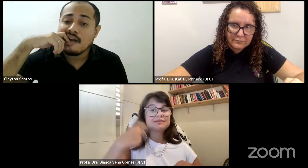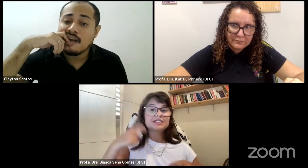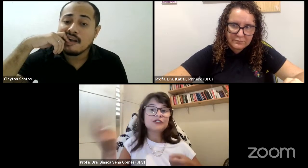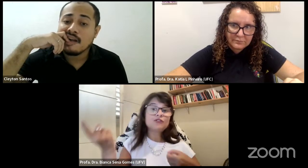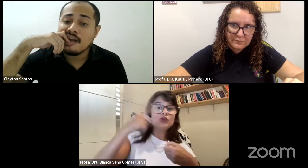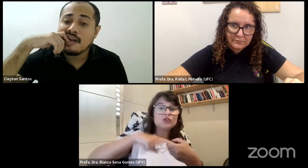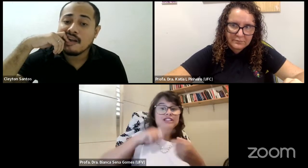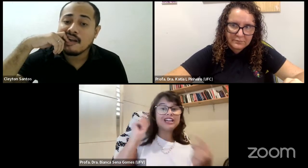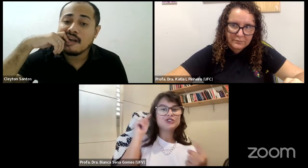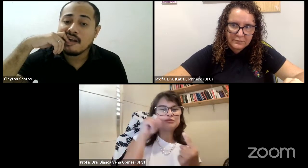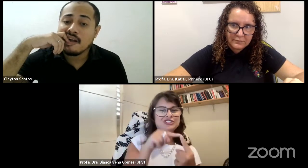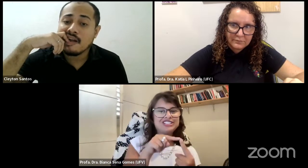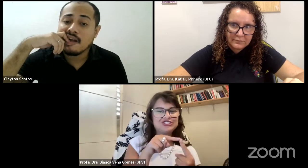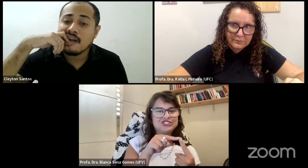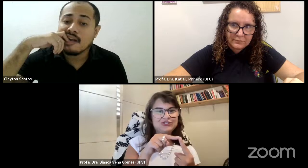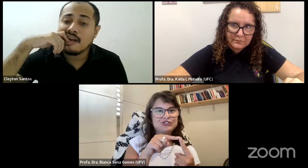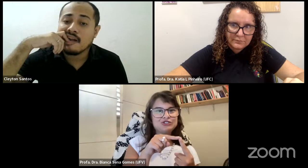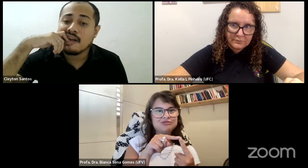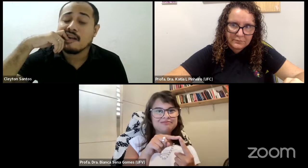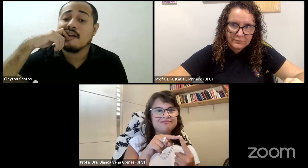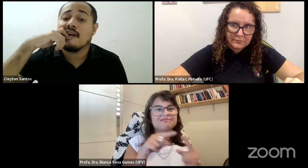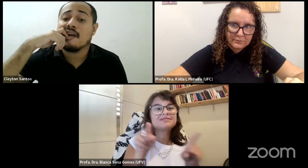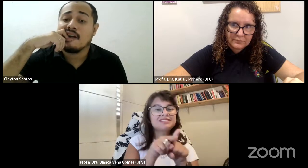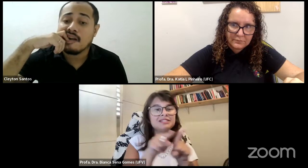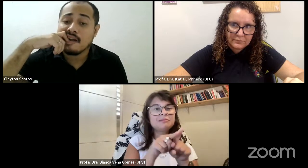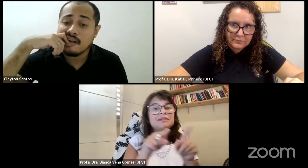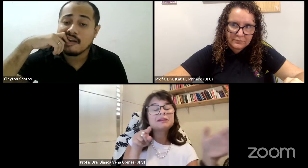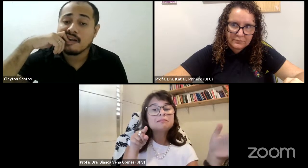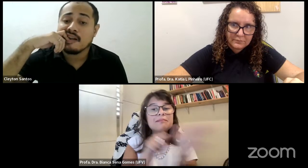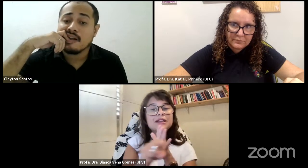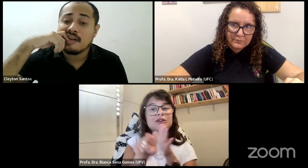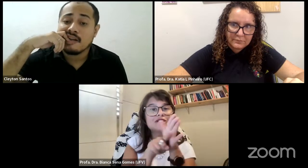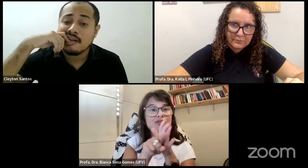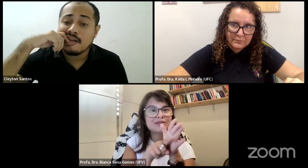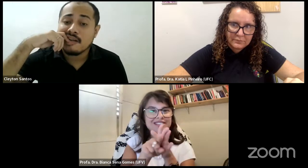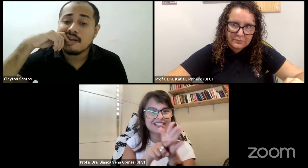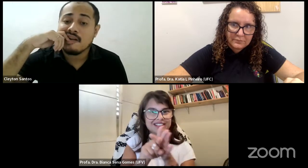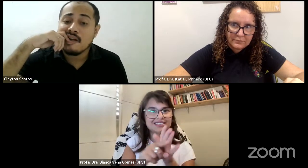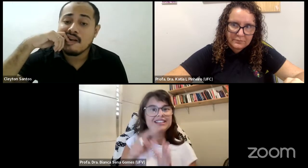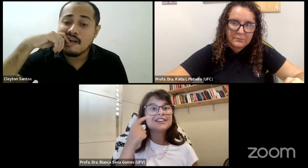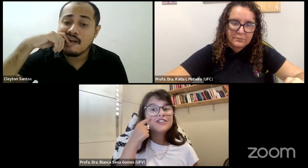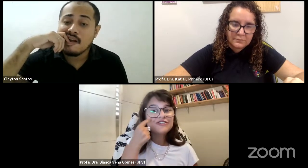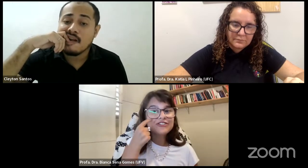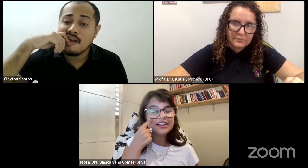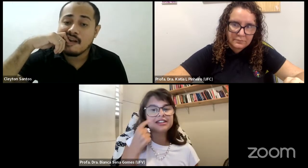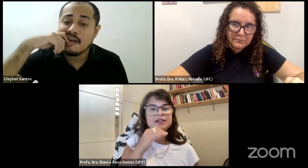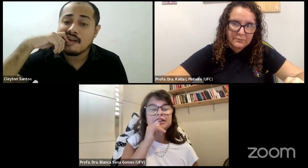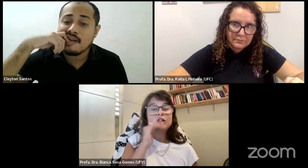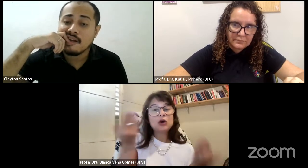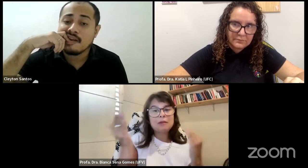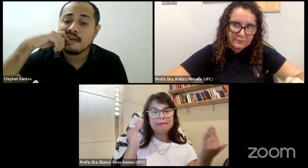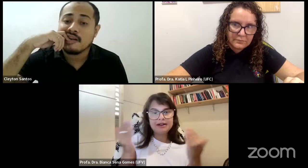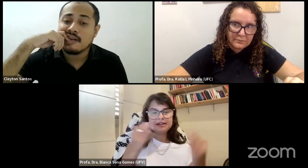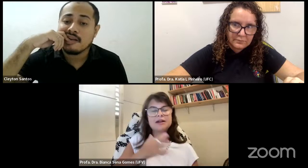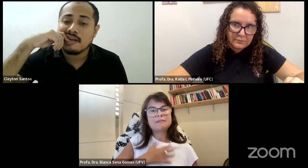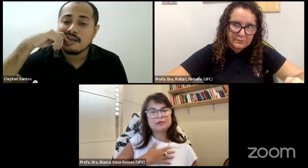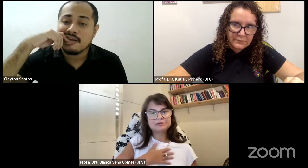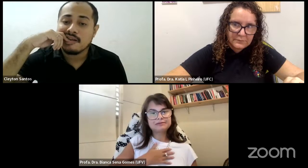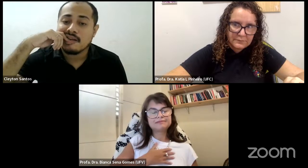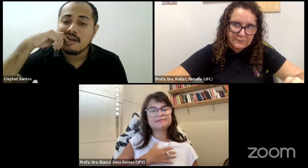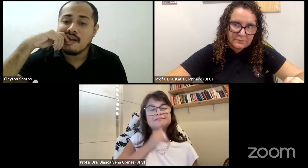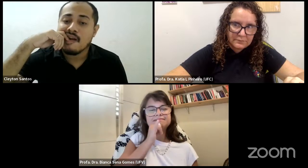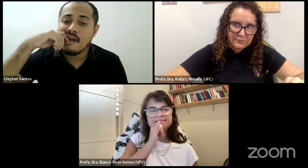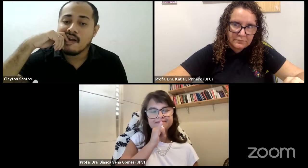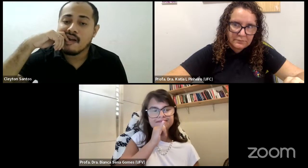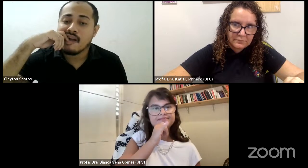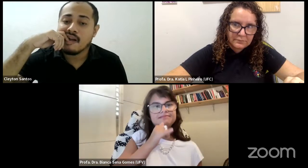É muito importante o que você traz na sua pesquisa, mas eu queria que você retornasse de fato aos seus objetivos, de fato,